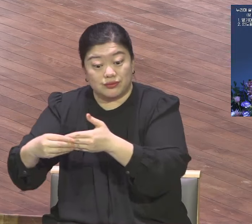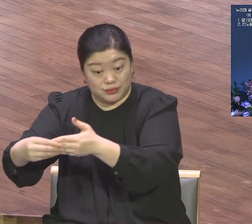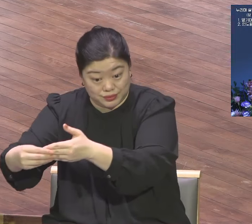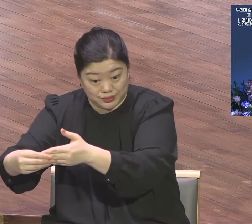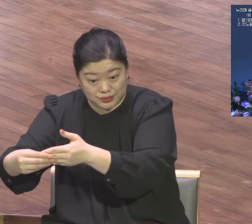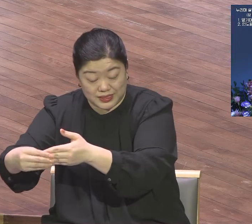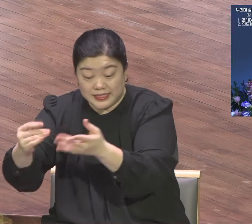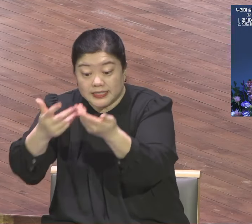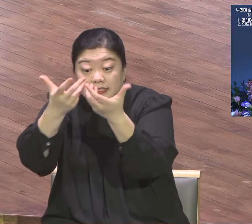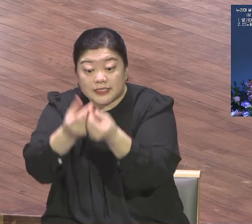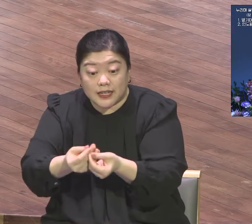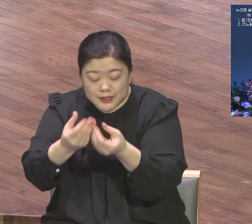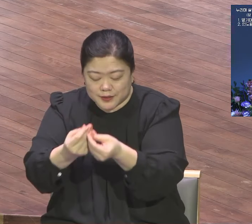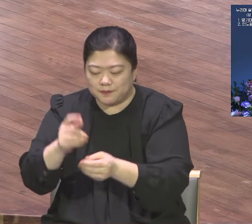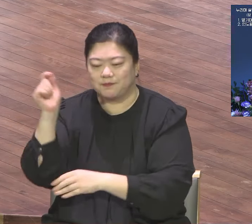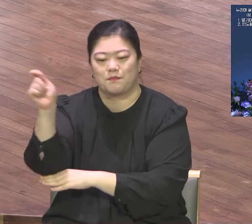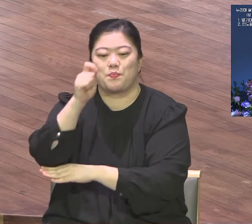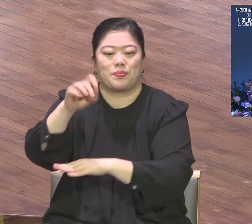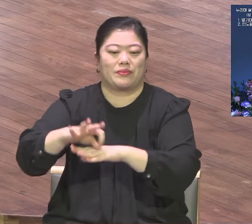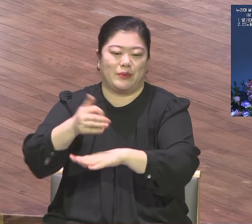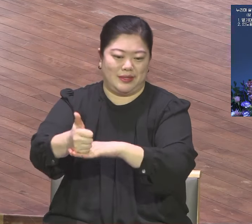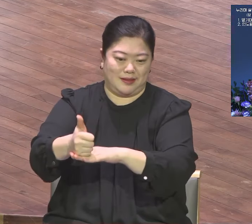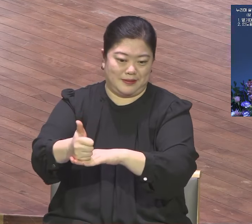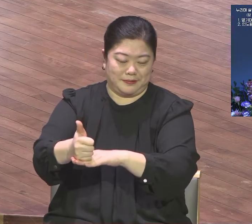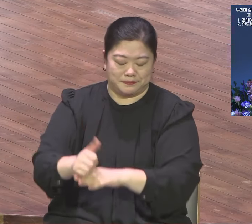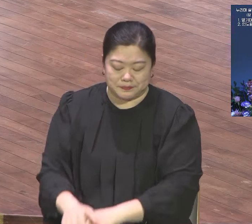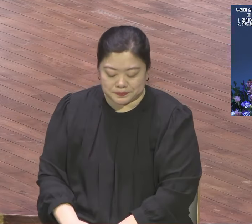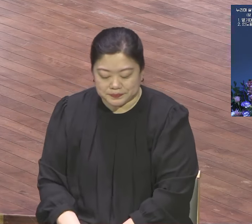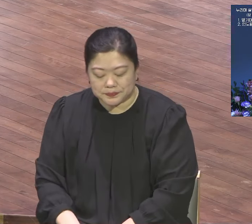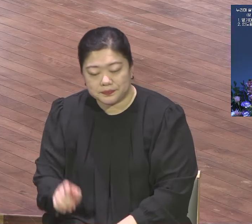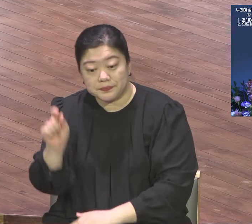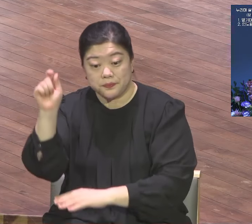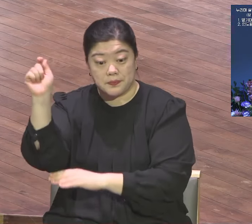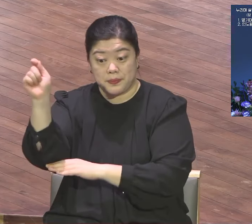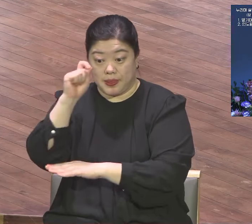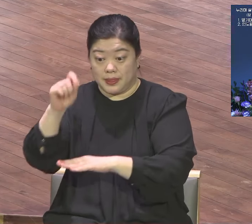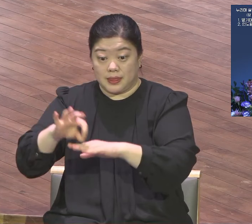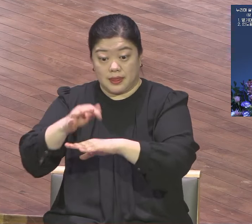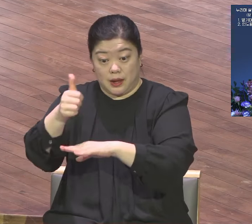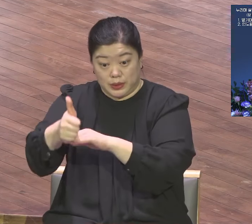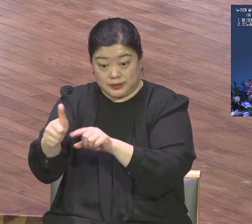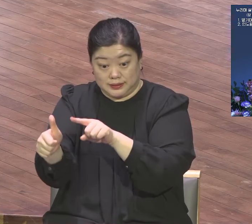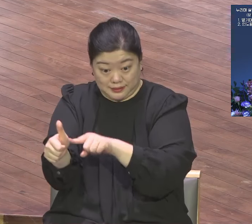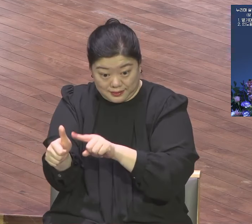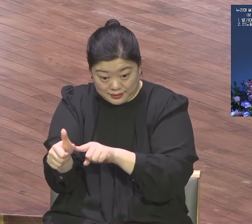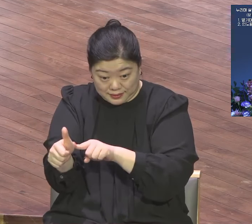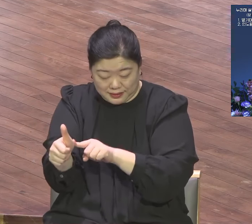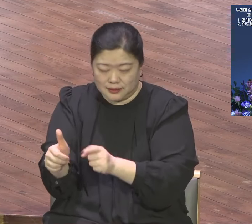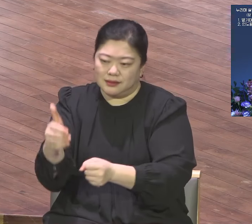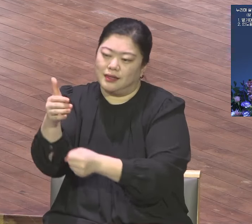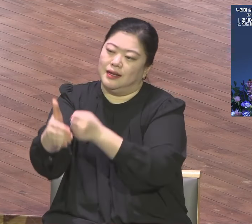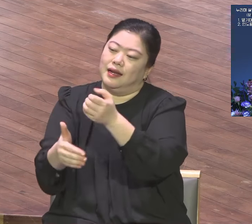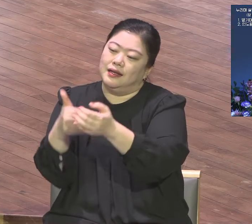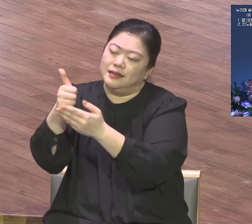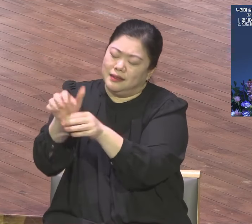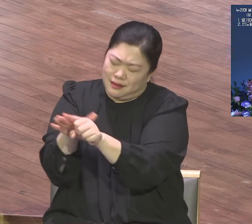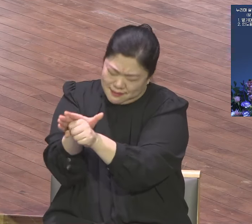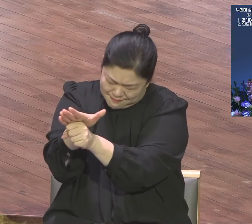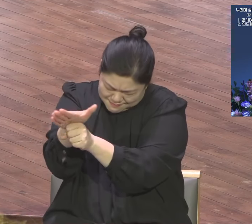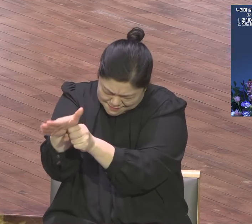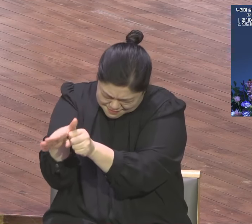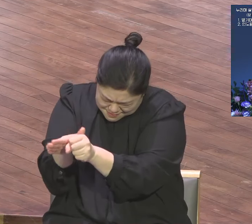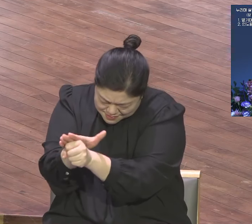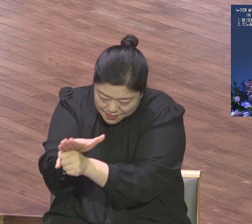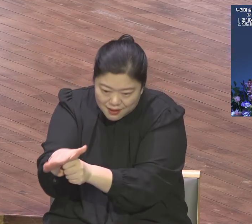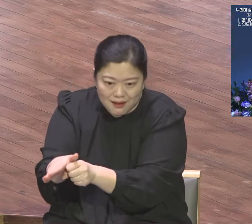예를 들어보면 이 말씀이 아주 잘 이해가 되죠. 다윗은요, 하나님을 너무 사랑해가지고